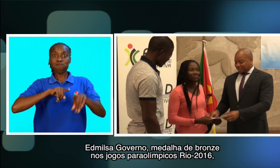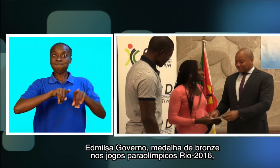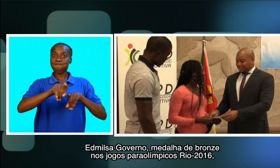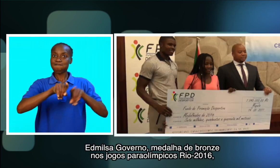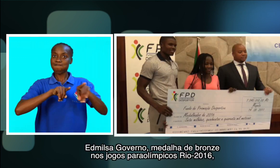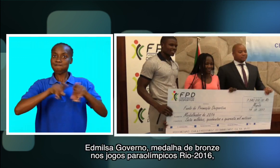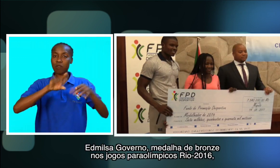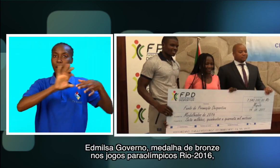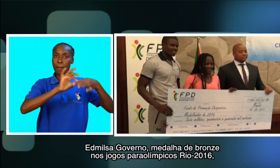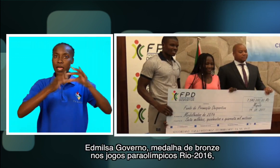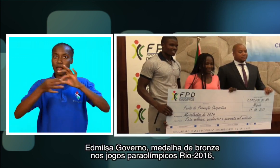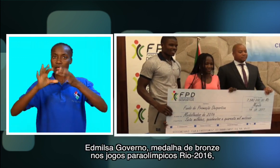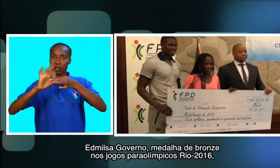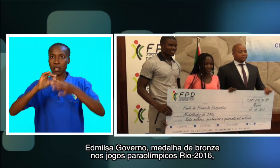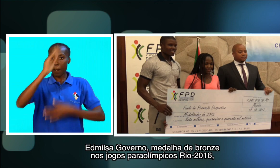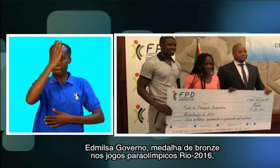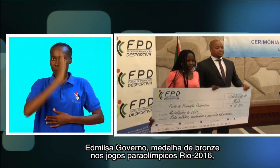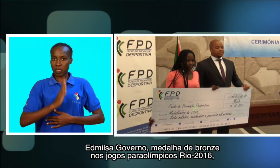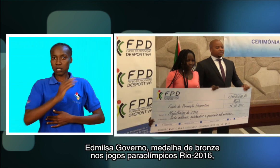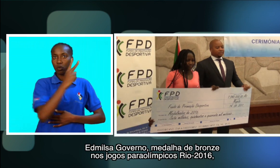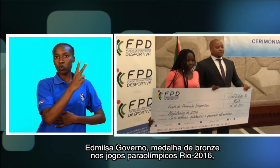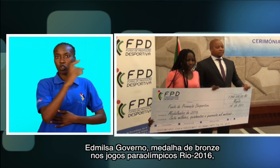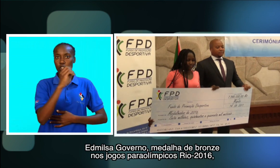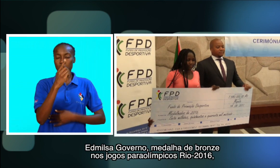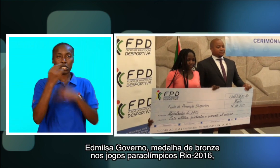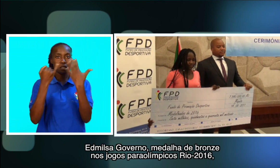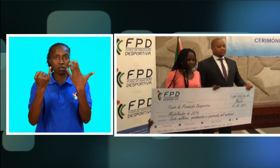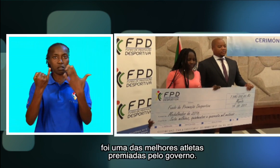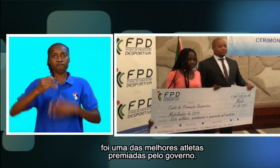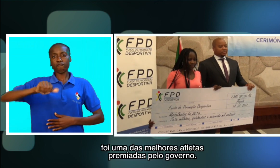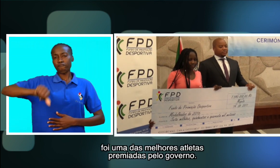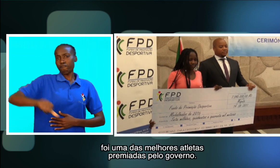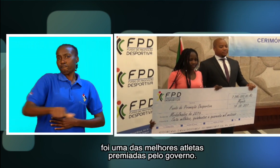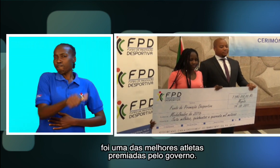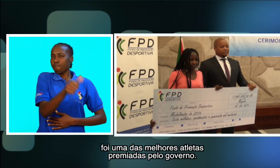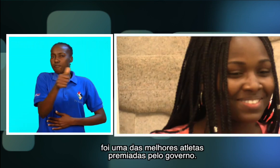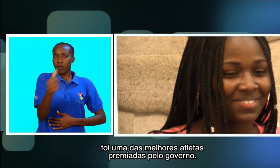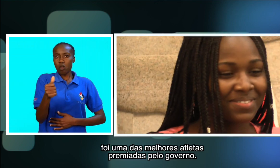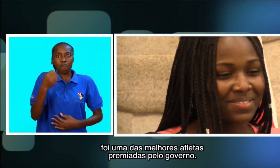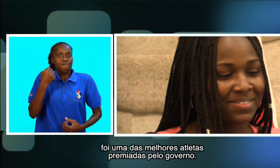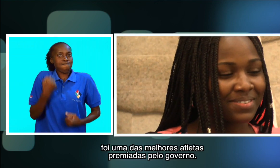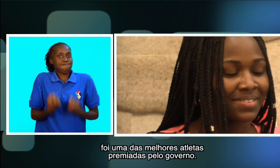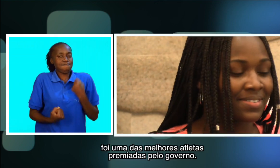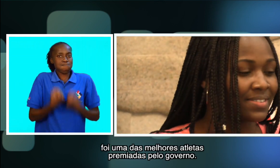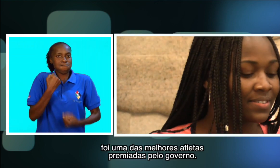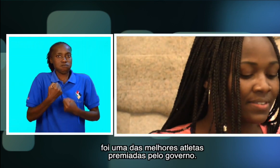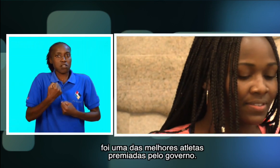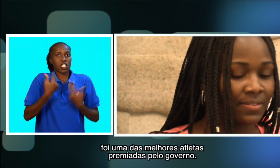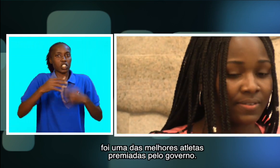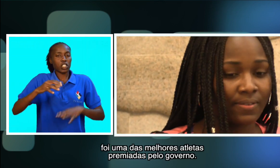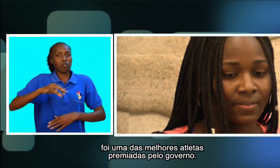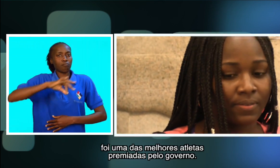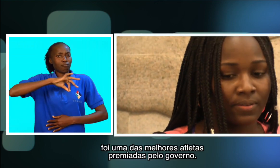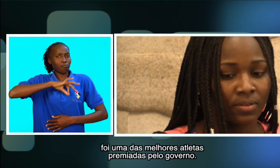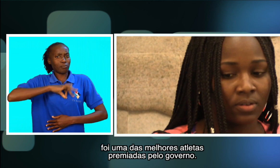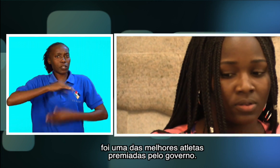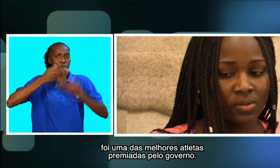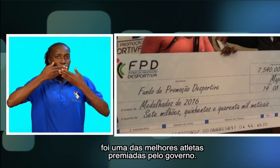Paralímpicos Rio 2016, foi uma das melhores atletas premiadas pelo